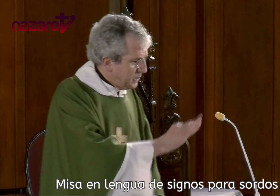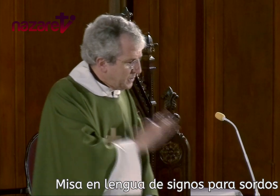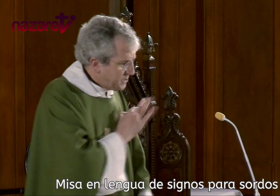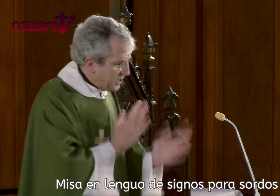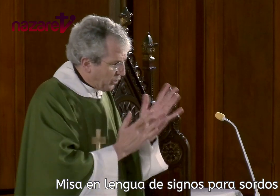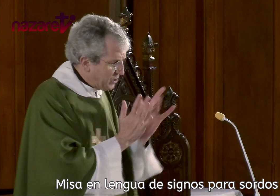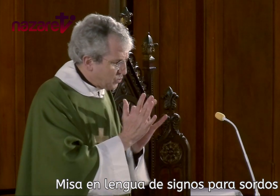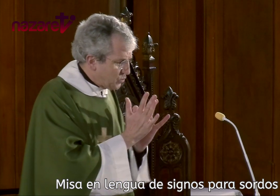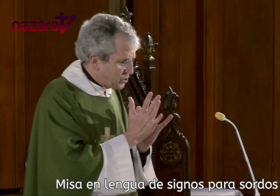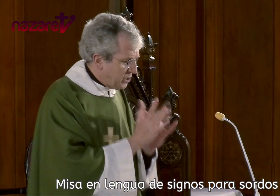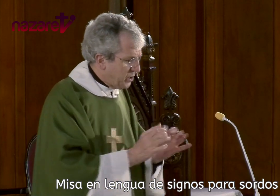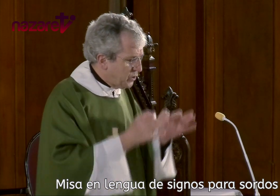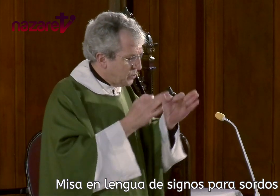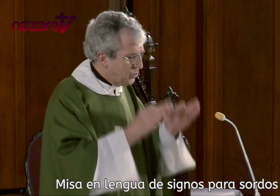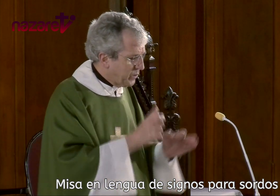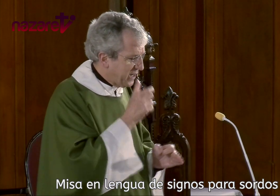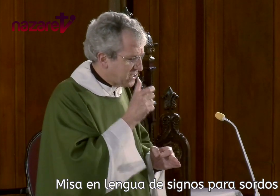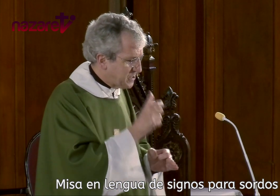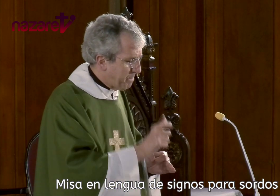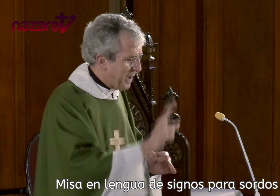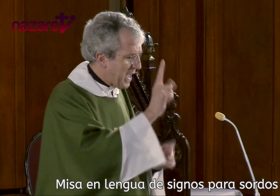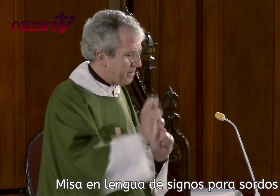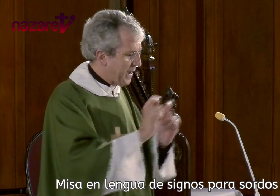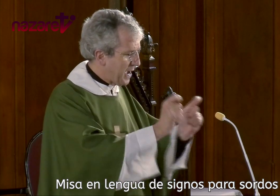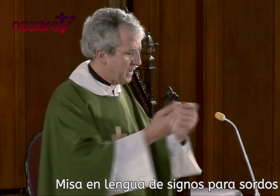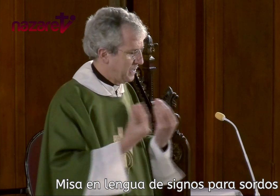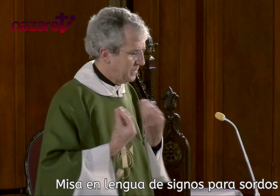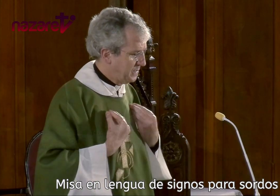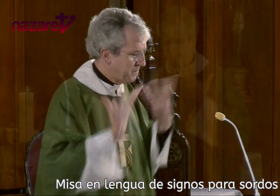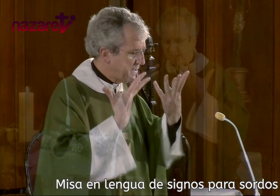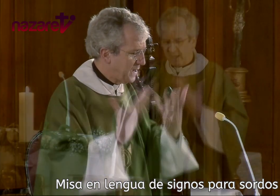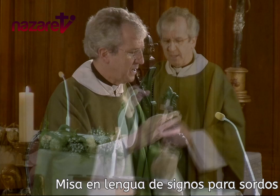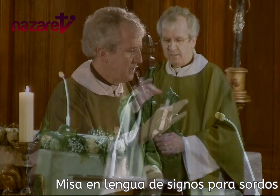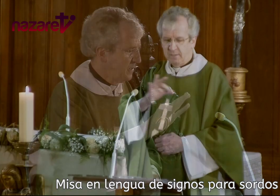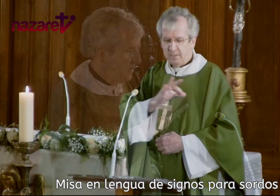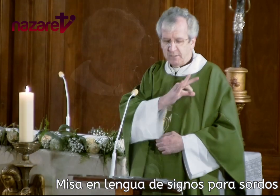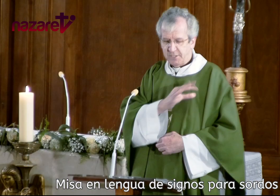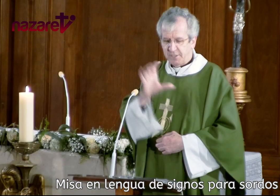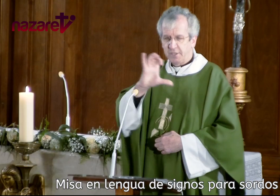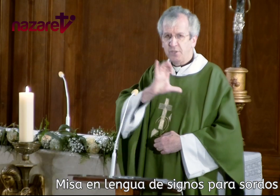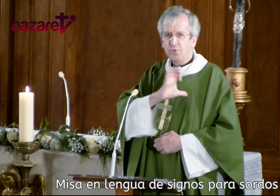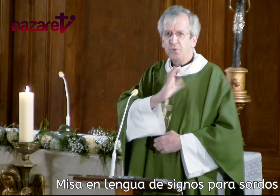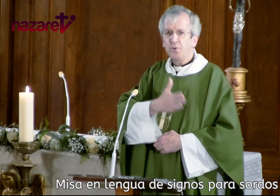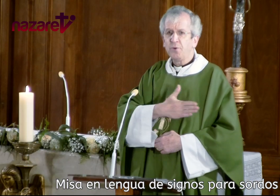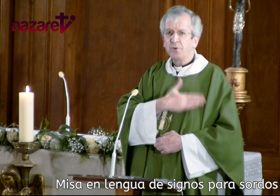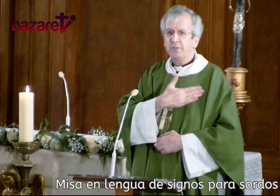señor jesús tú que eres palabra de vida señor ten